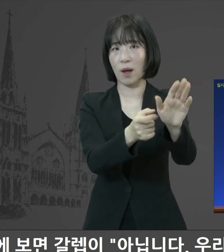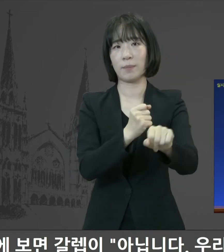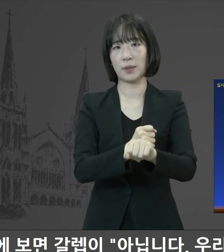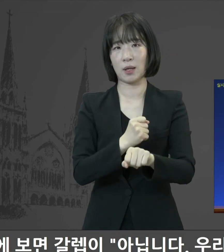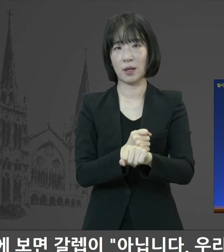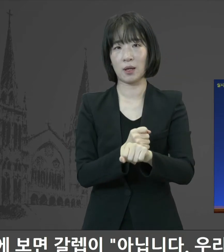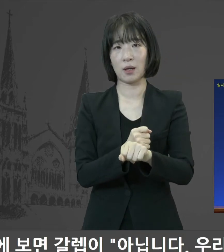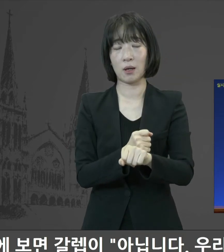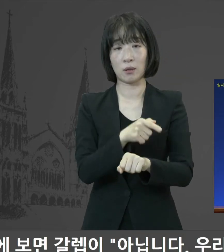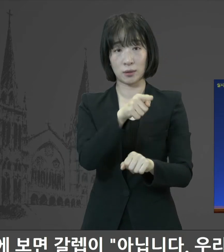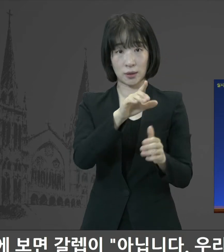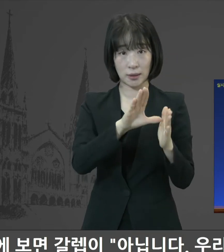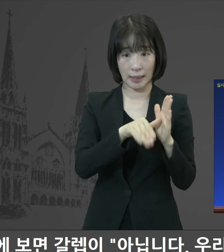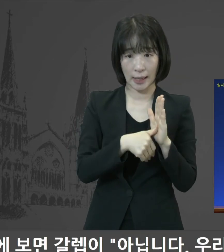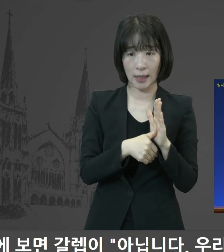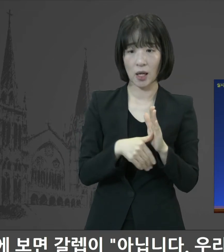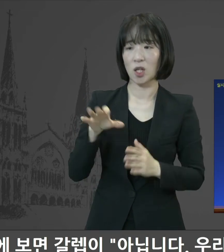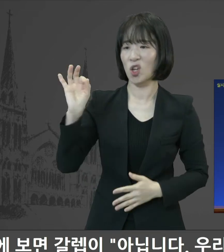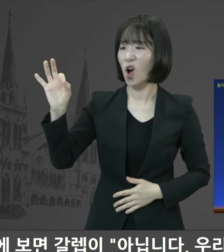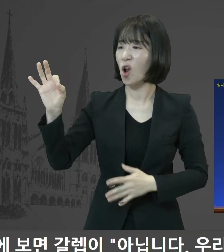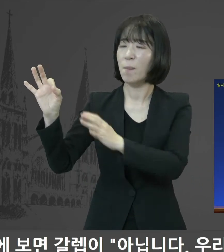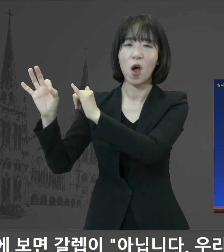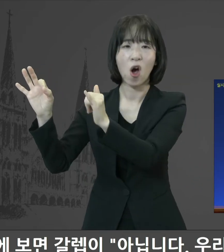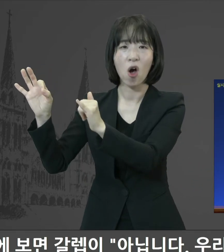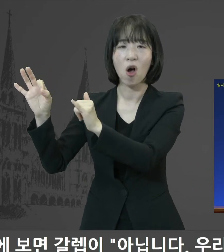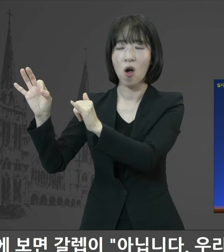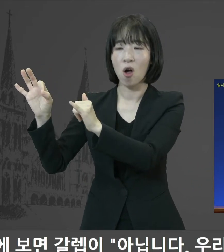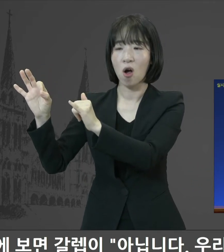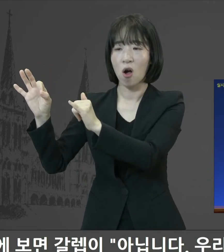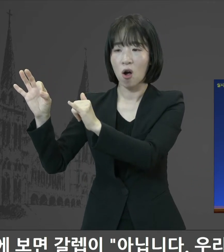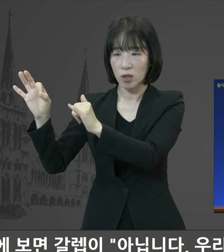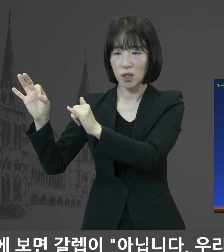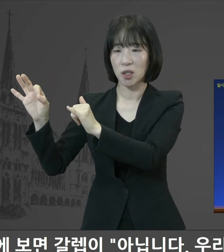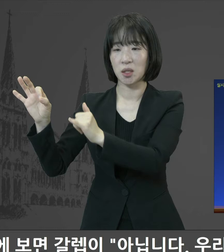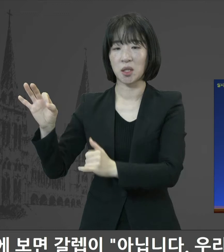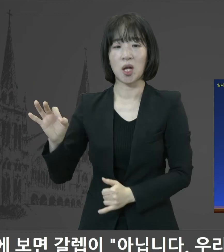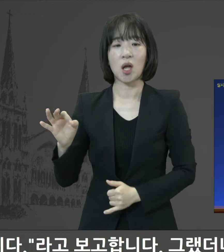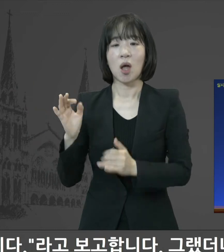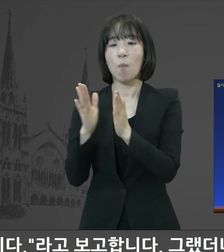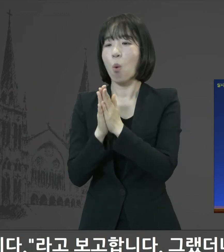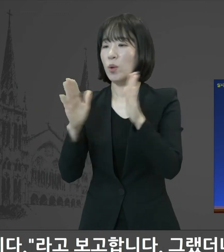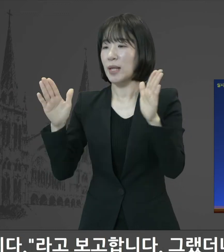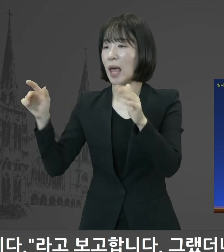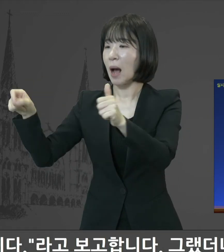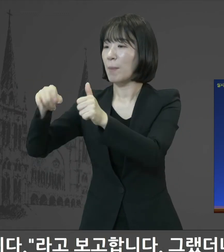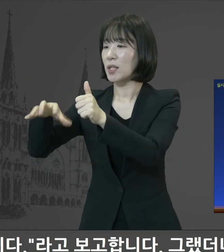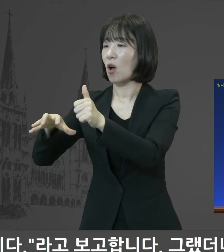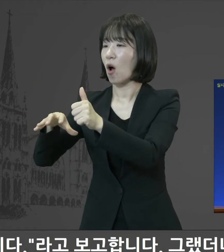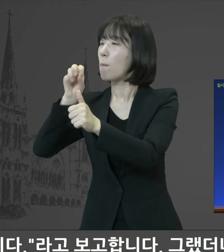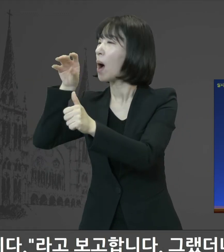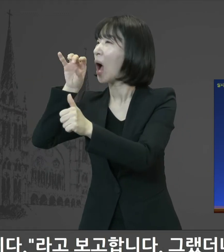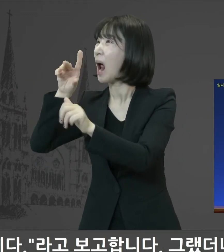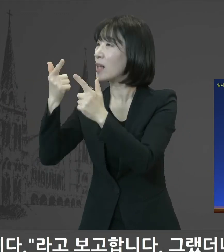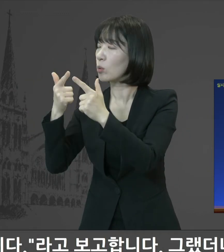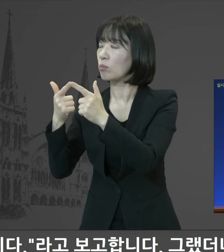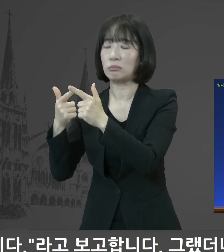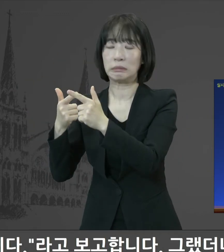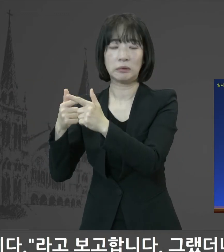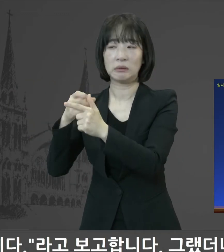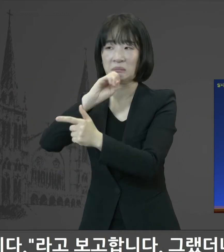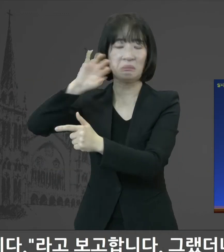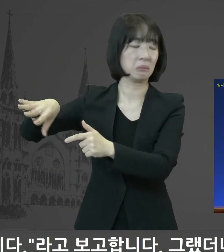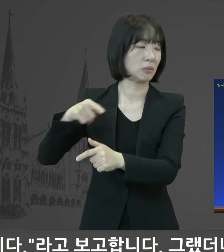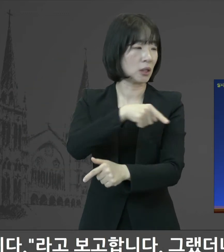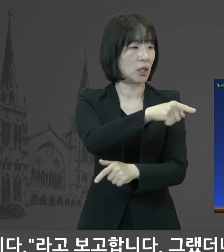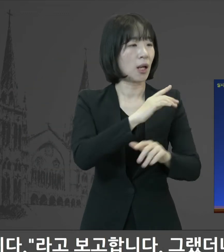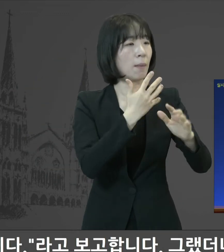그랬더니 이제 10 정탐꾼이 모세 앞에서 얘기하는 게 아니라 이스라엘 회중 앞에서 자신들의 소신을